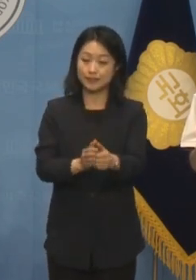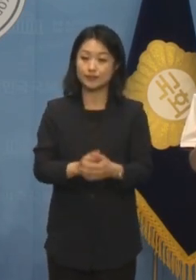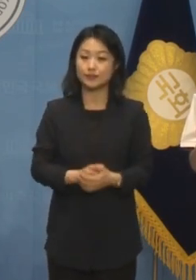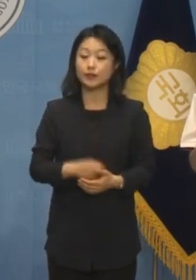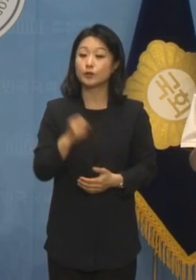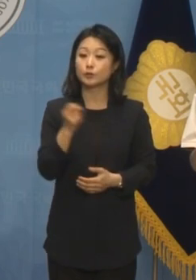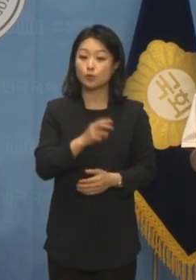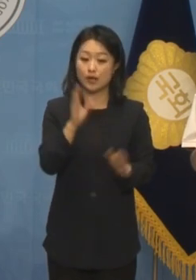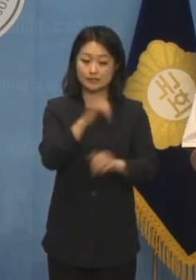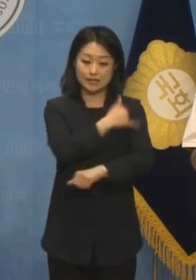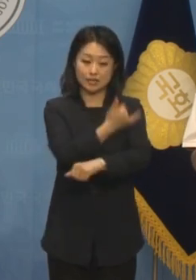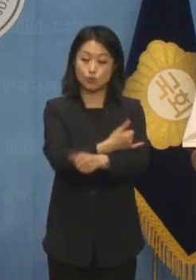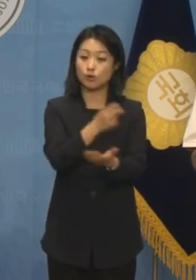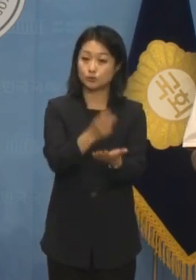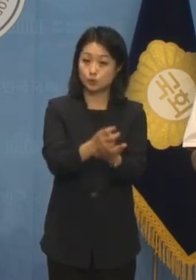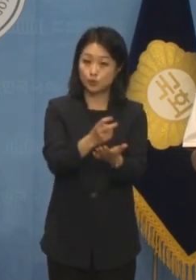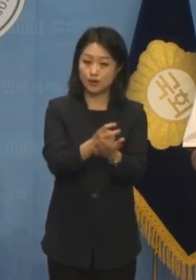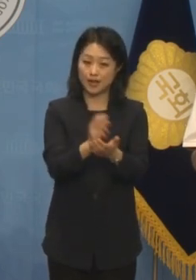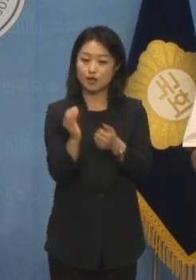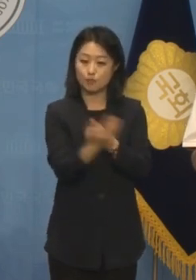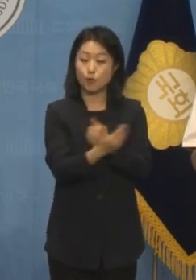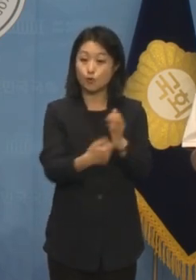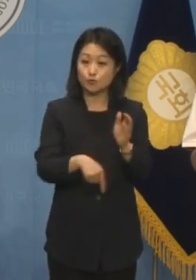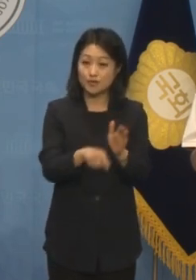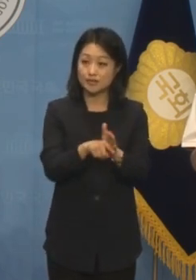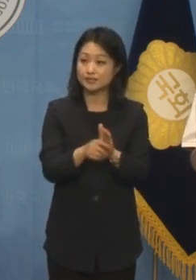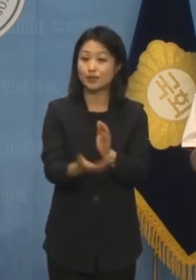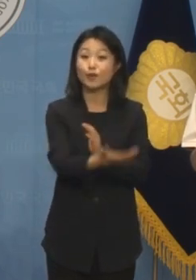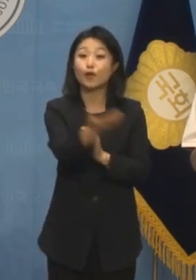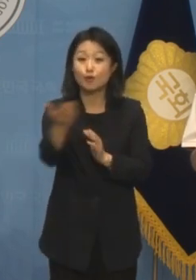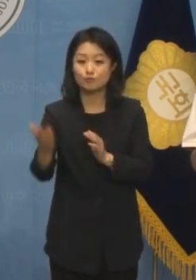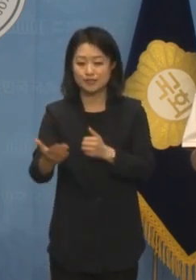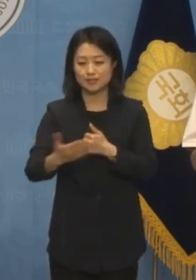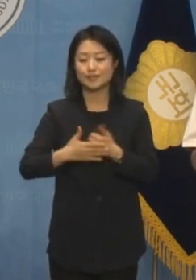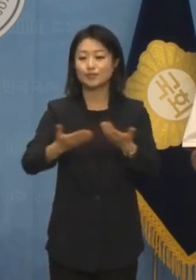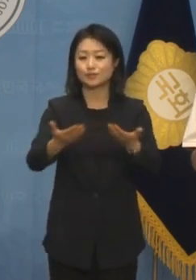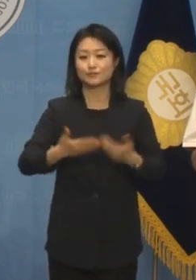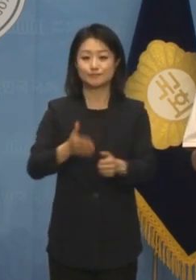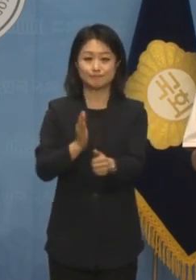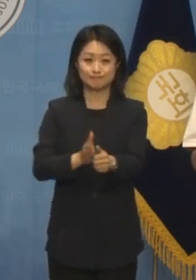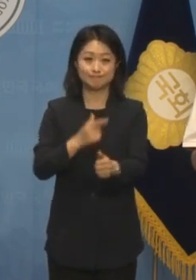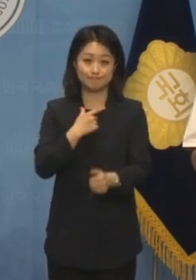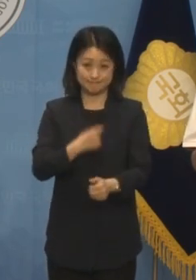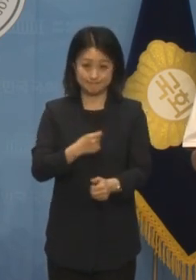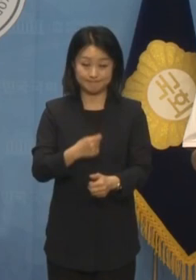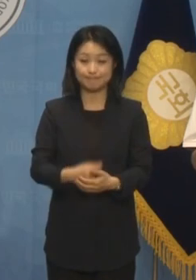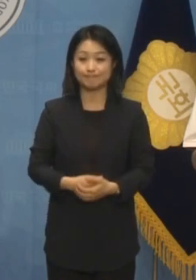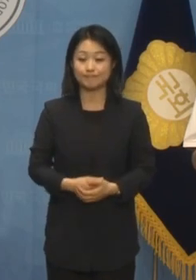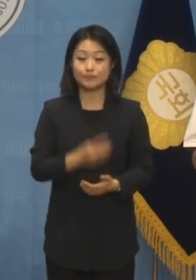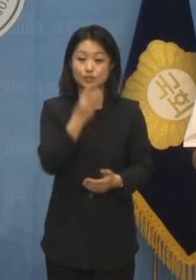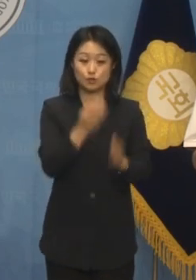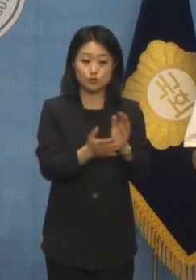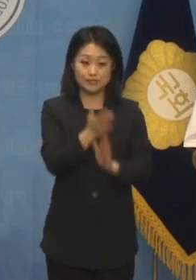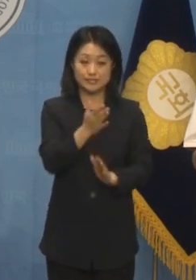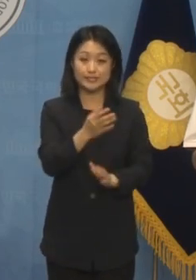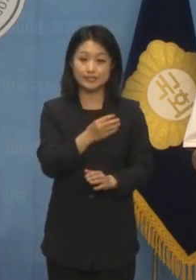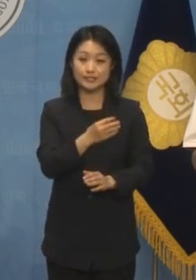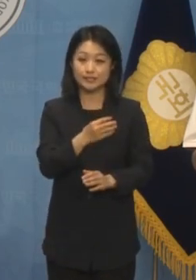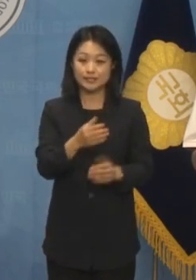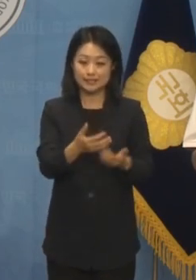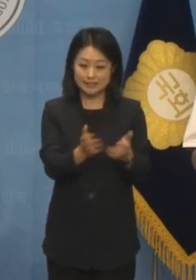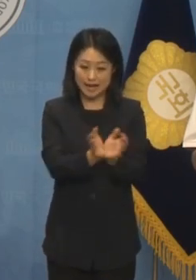아울러 학생인권 조례를 지키기 위해서는 더 많은 시민들의 목소리가 필요합니다. 서울시당